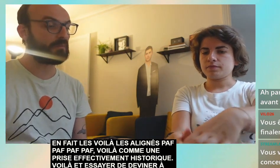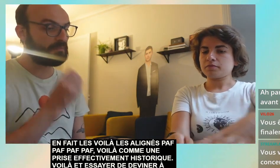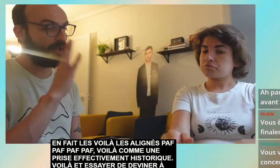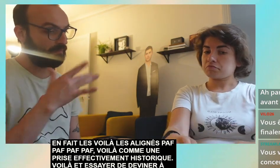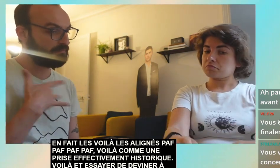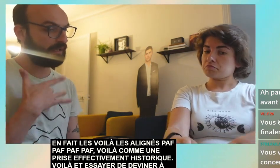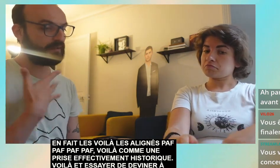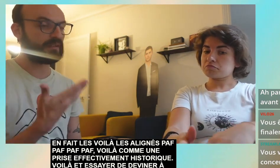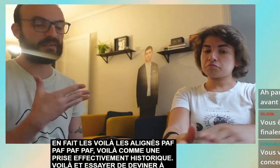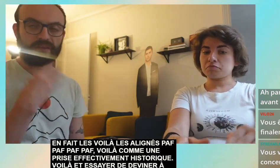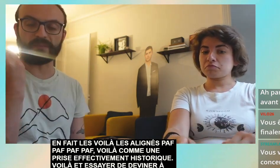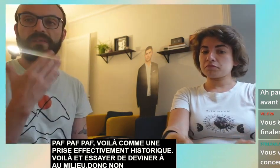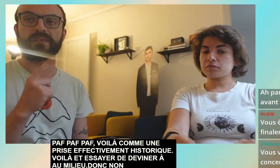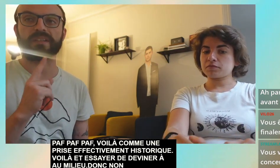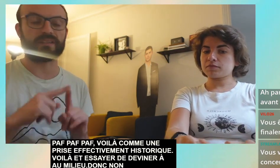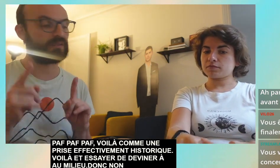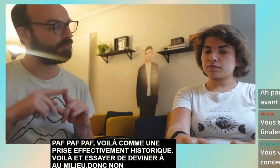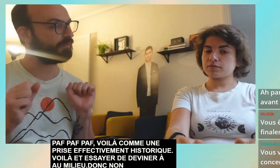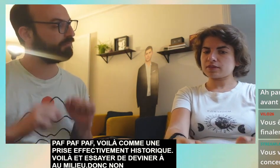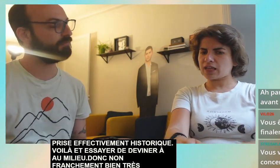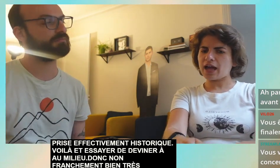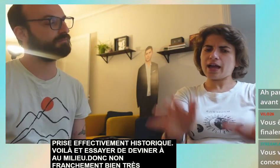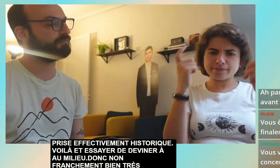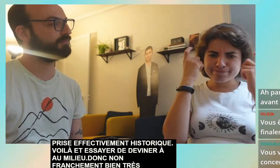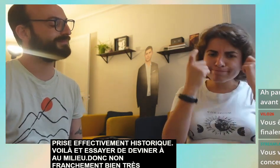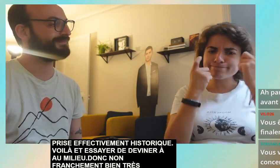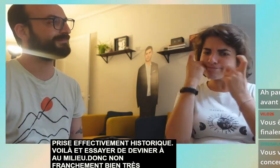bien. C'est intéressant d'apprendre des trucs. Ça...